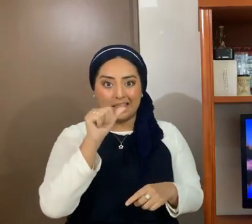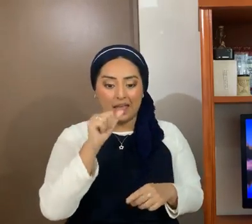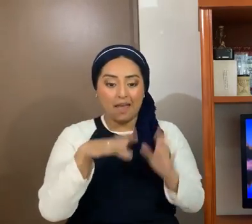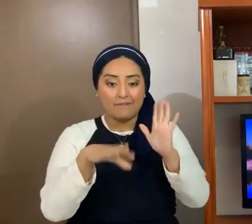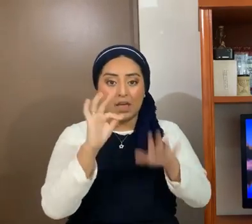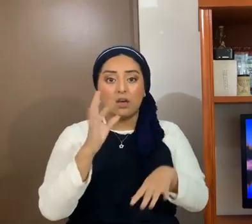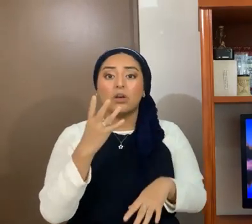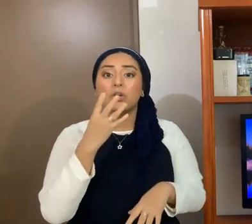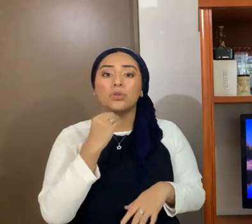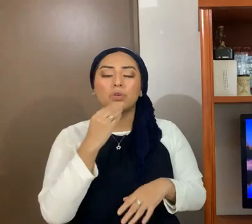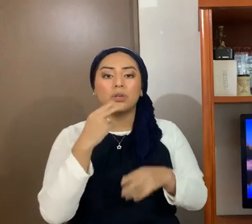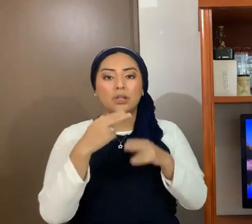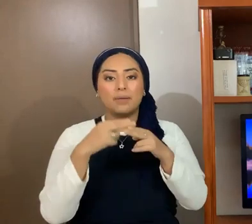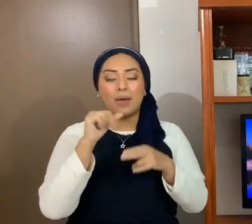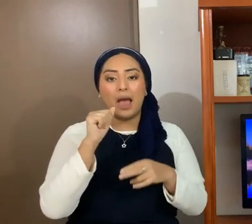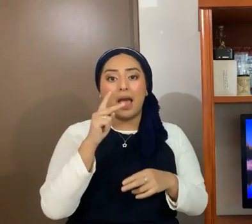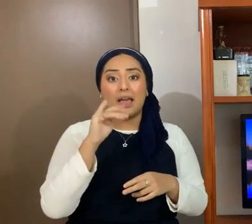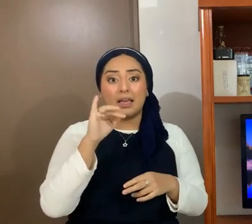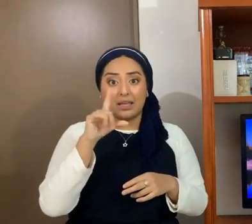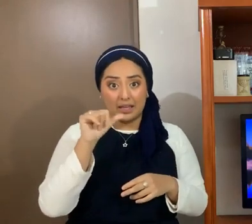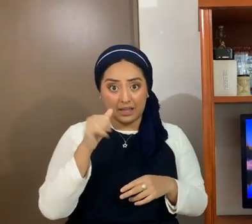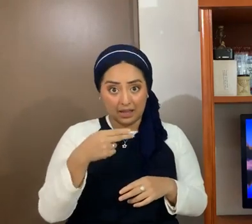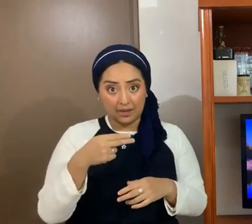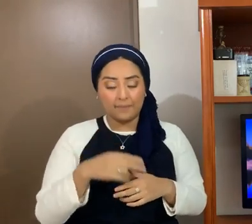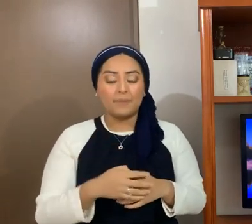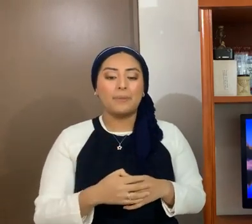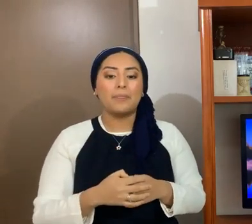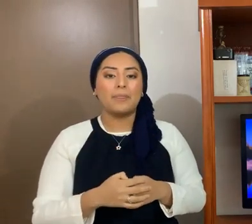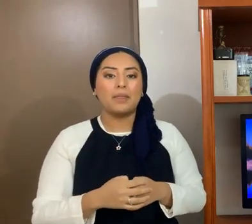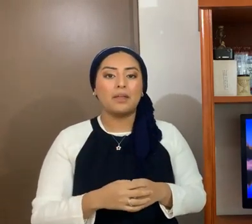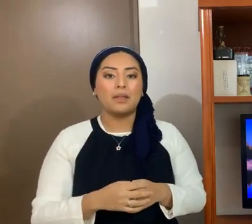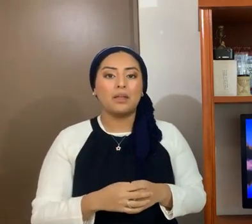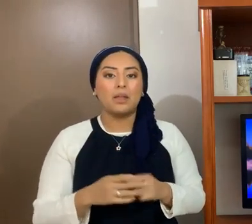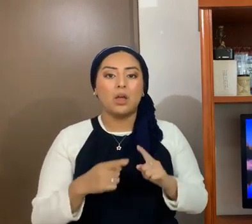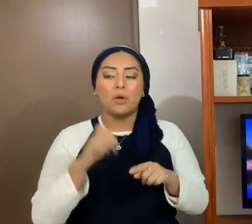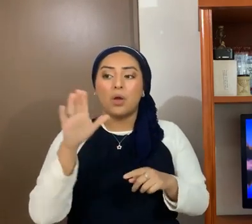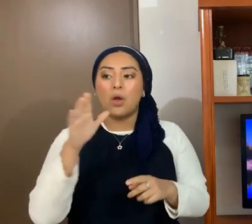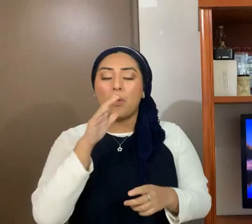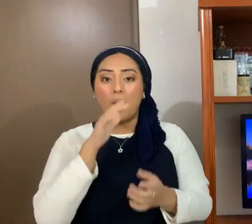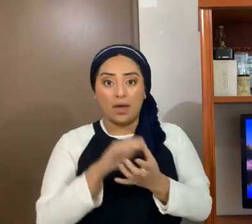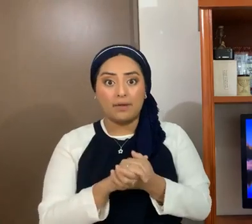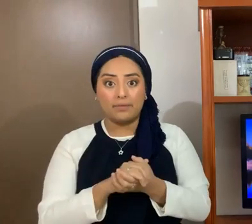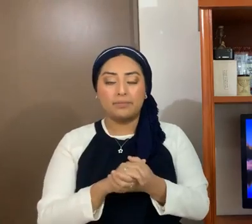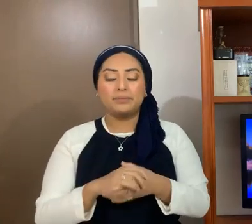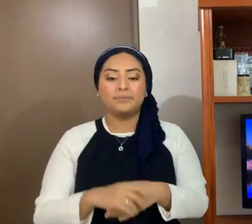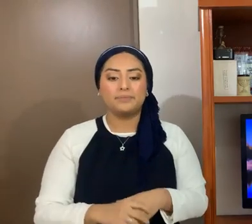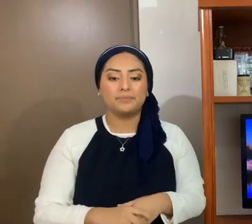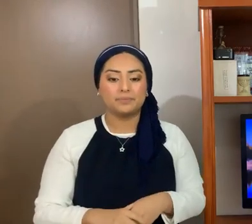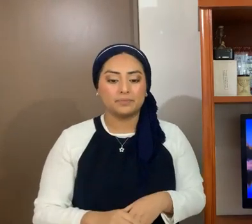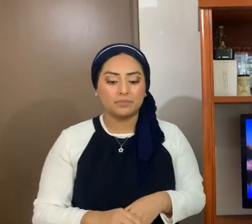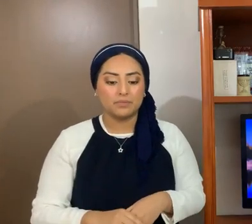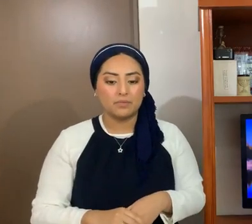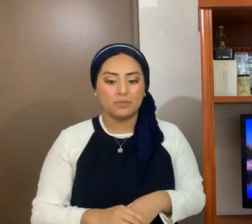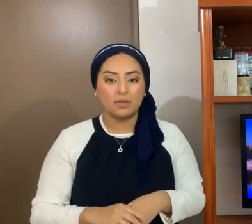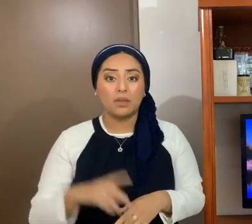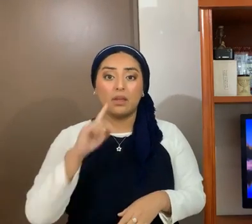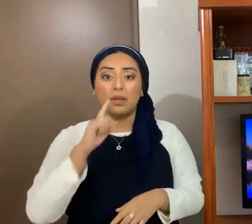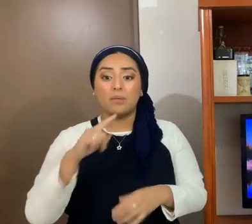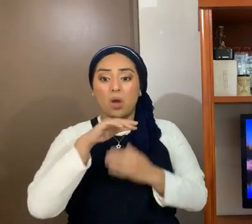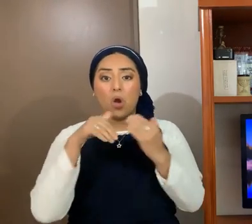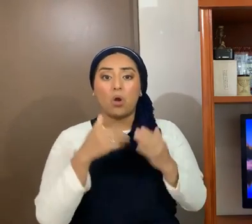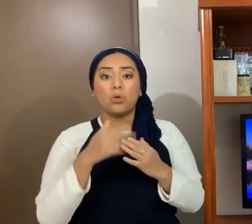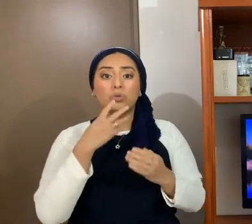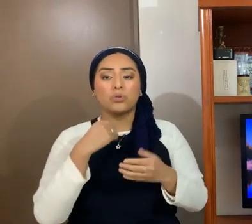a un judío llamado Aquila, natural del Ponto, recién venido de Italia, con Priscila su mujer, por cuanto Claudio había mandado que todos los